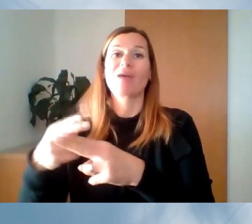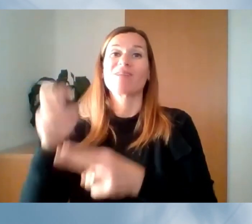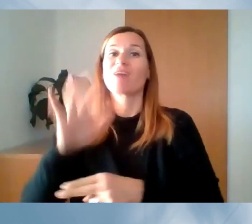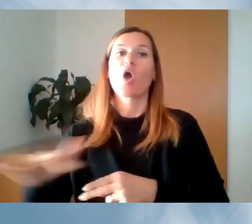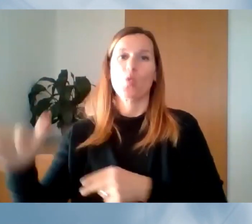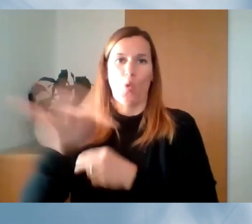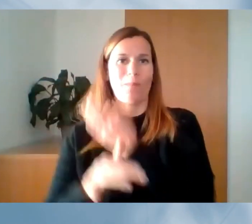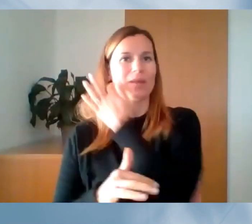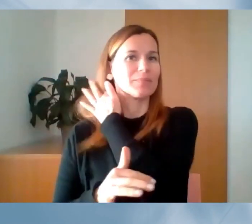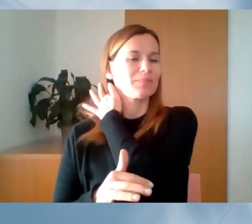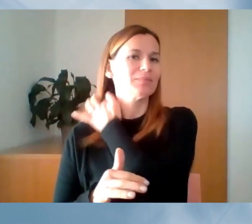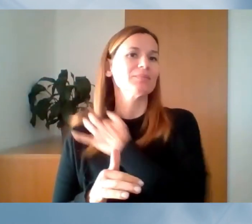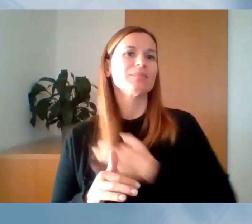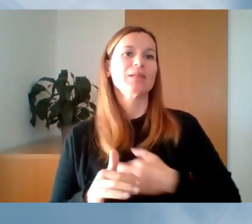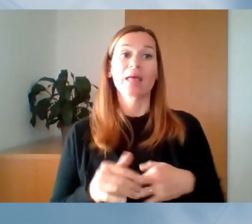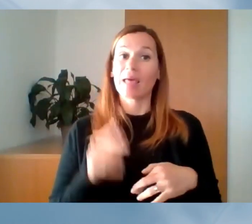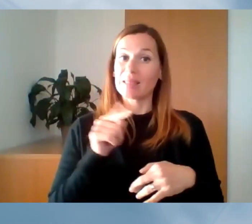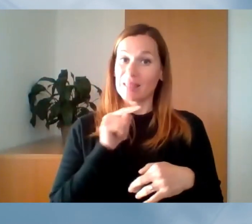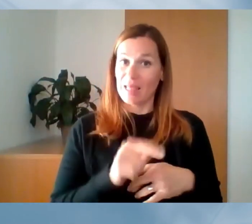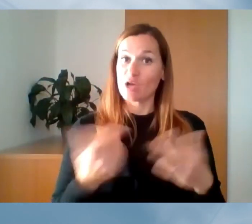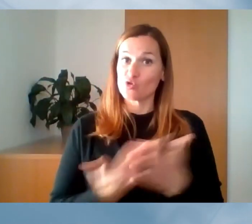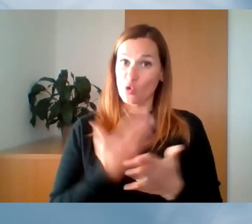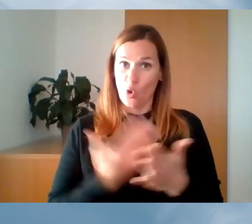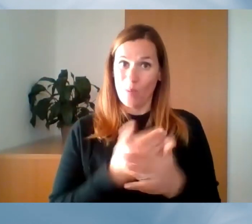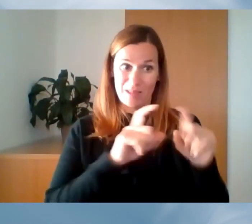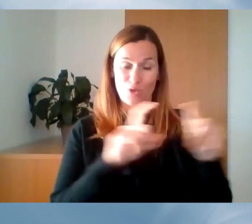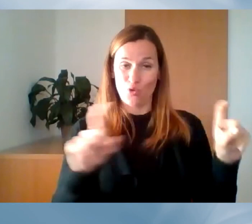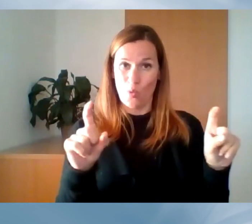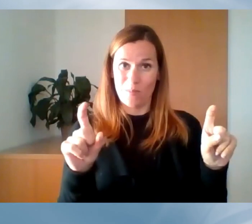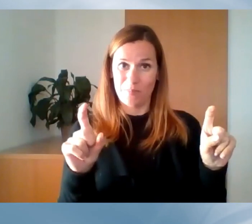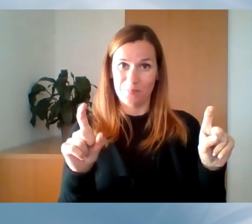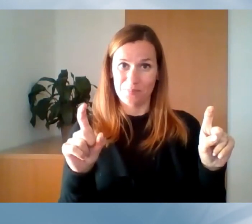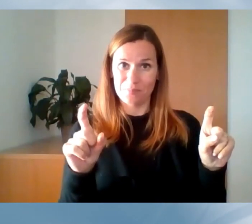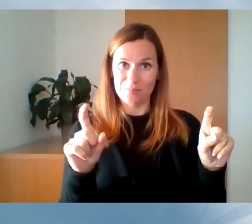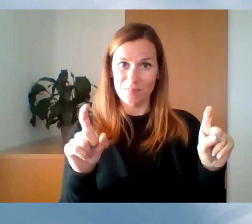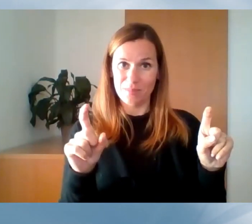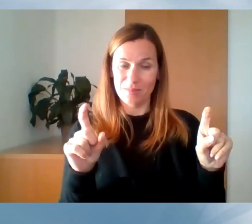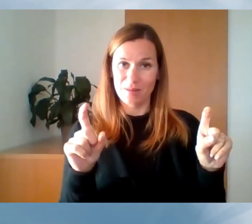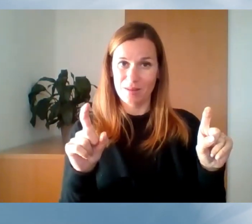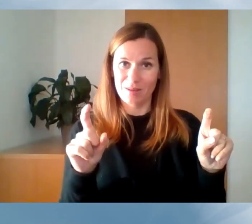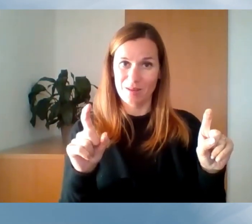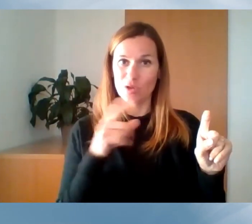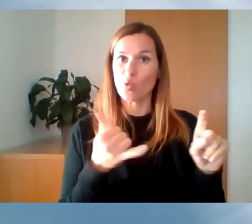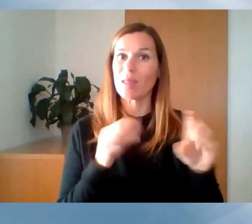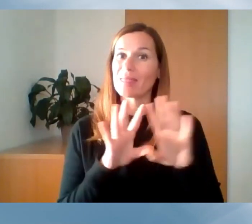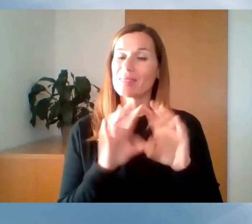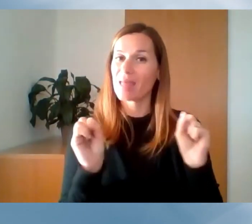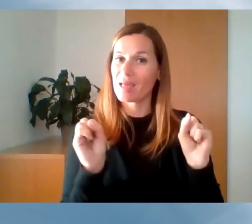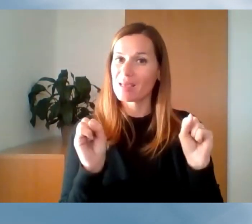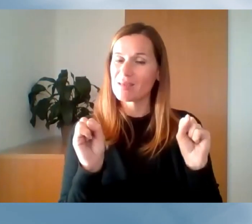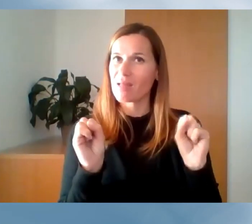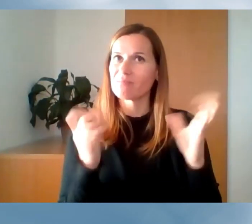v Evropi. Tudi v tem. Ta sodobni dom je